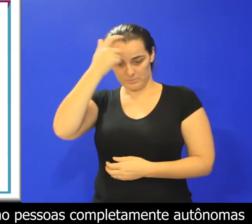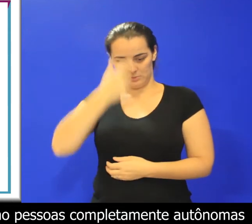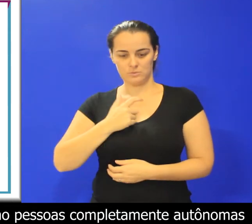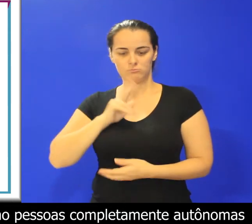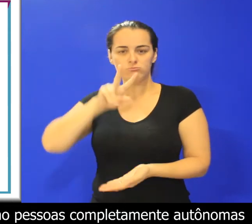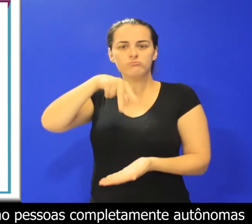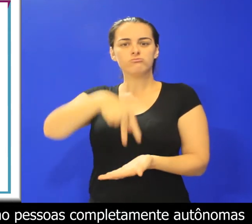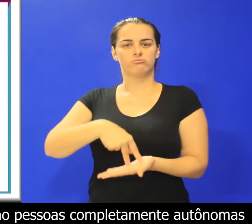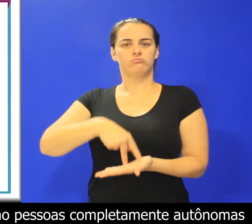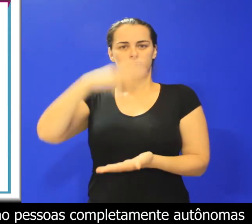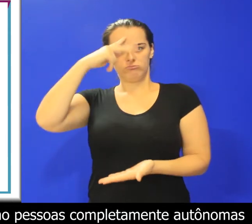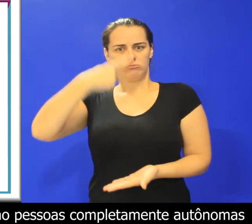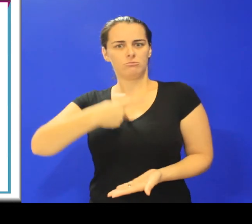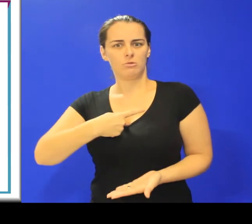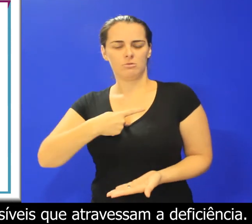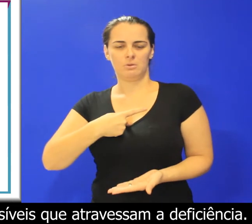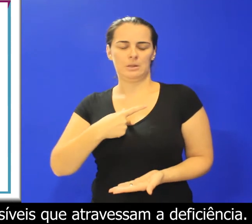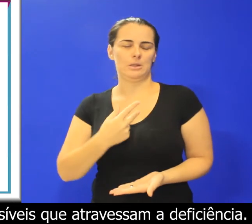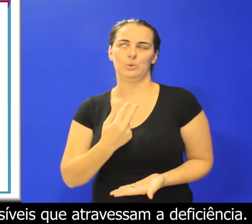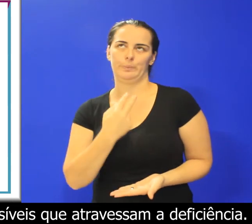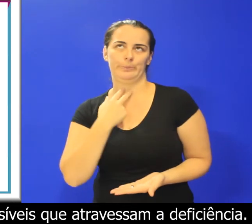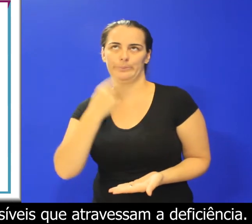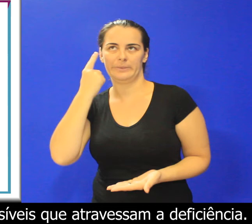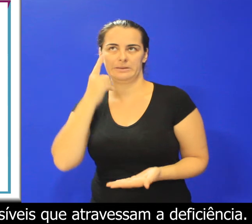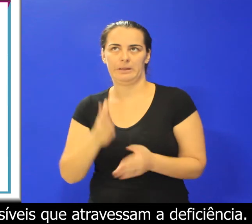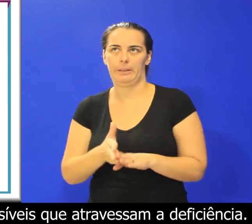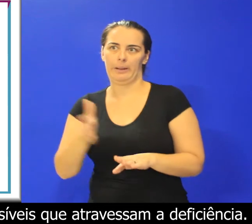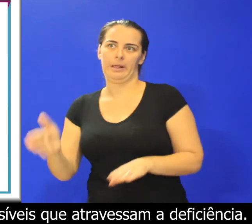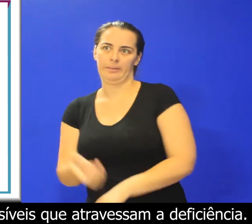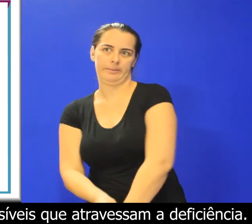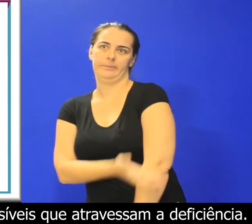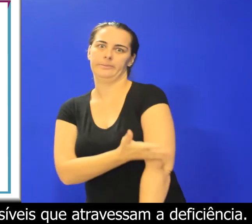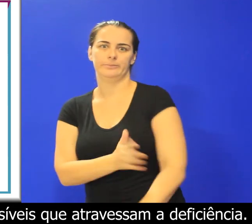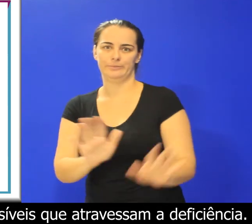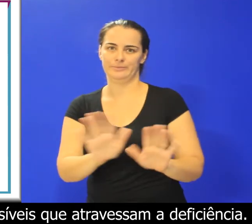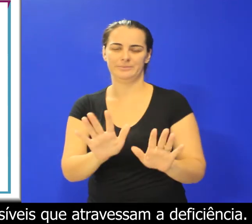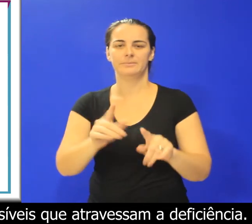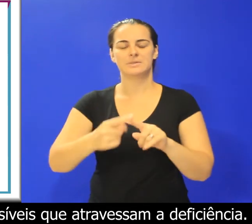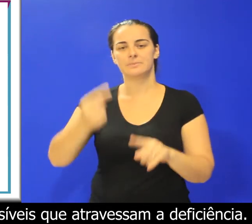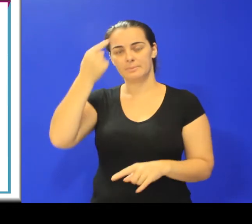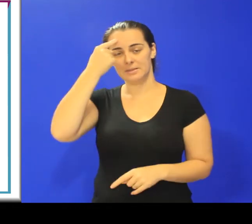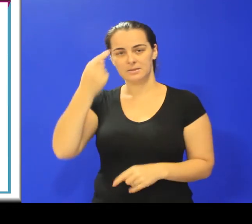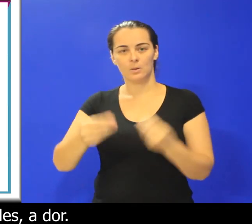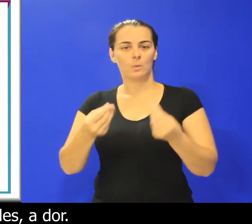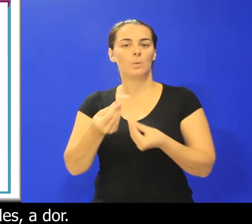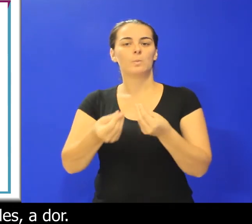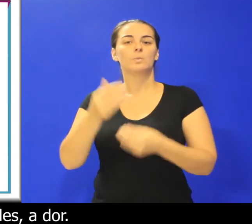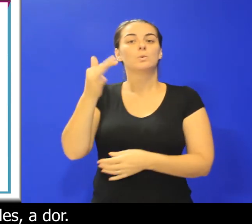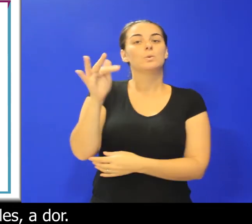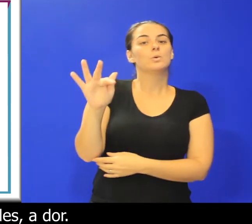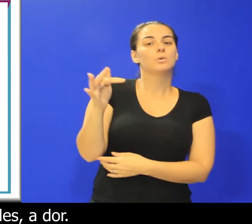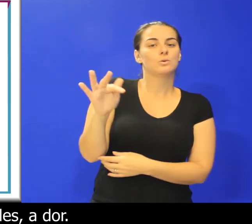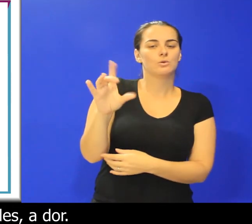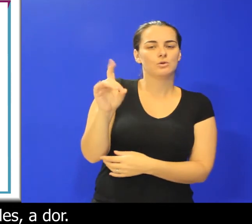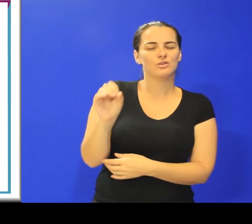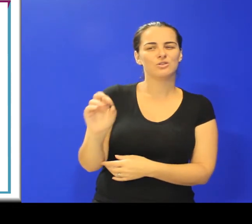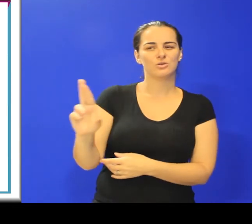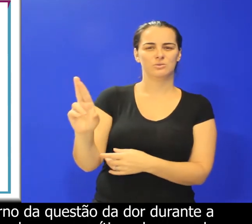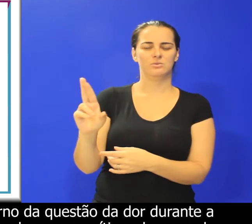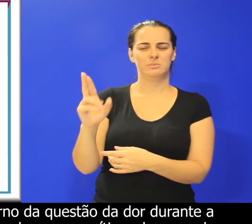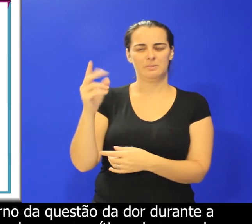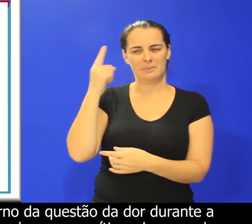como pessoas completamente autônomas e não discutir alguns pontos sensíveis que atravessam a deficiência. Entre eles, a